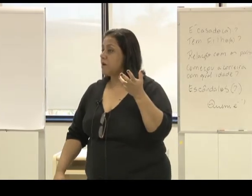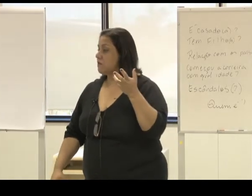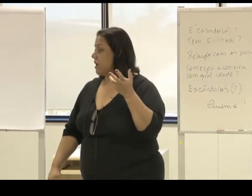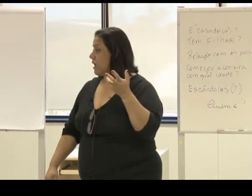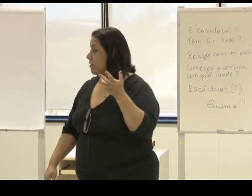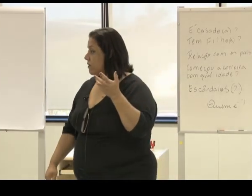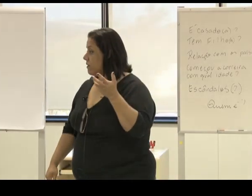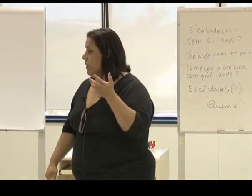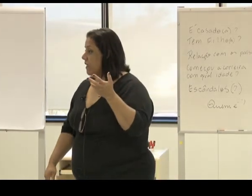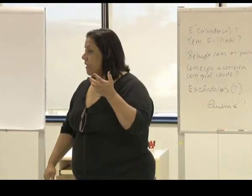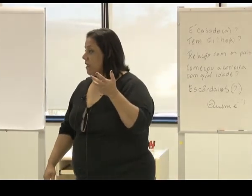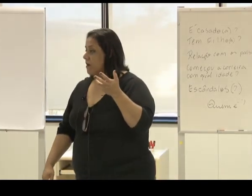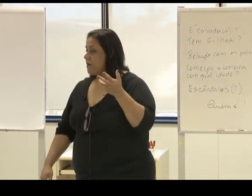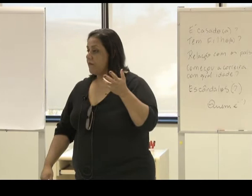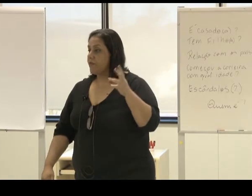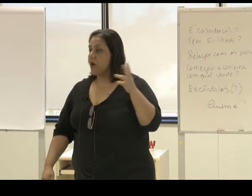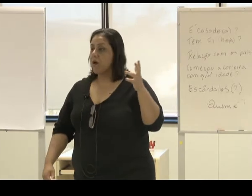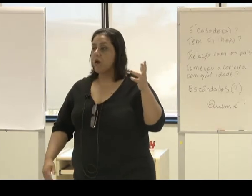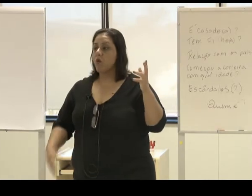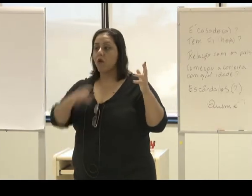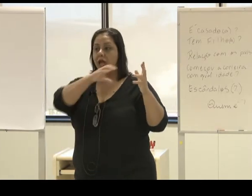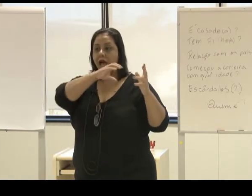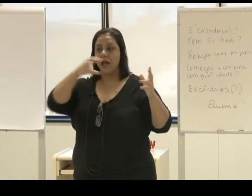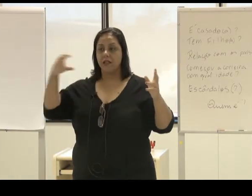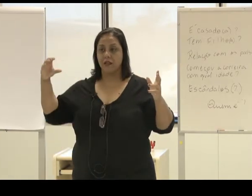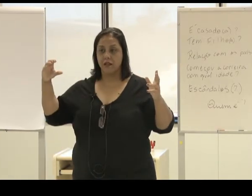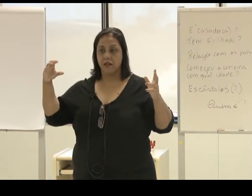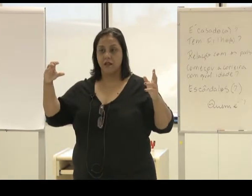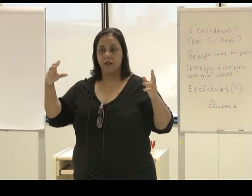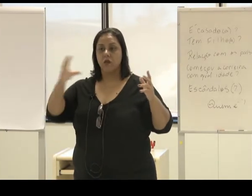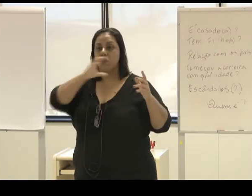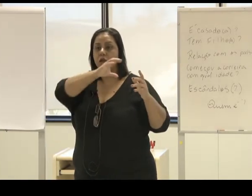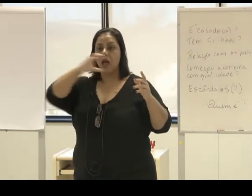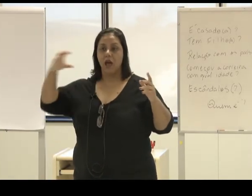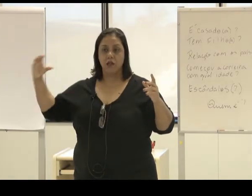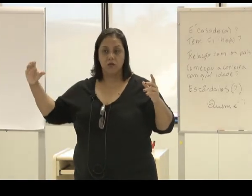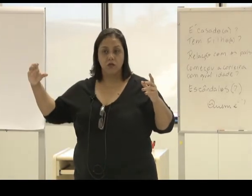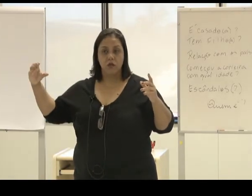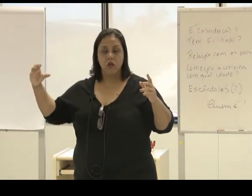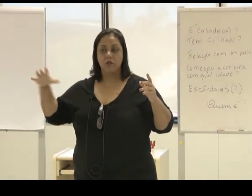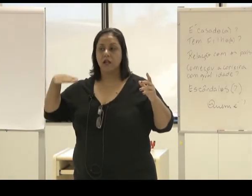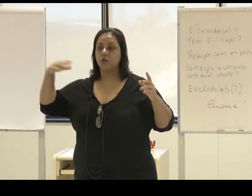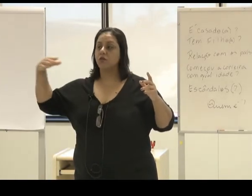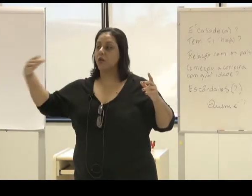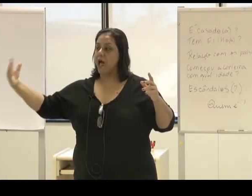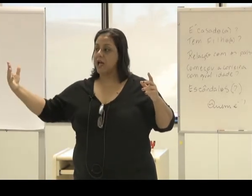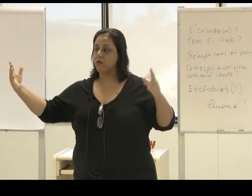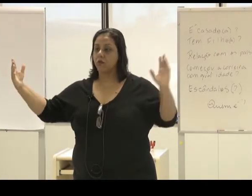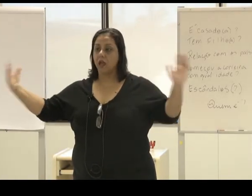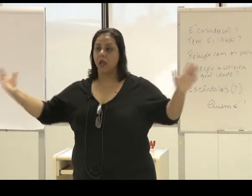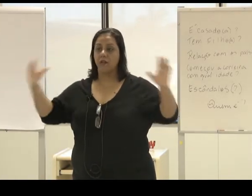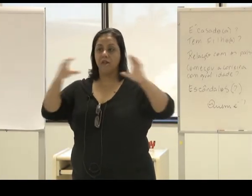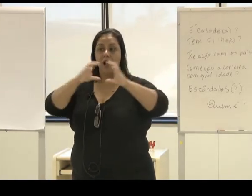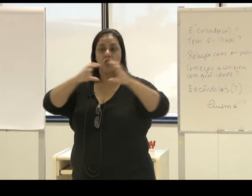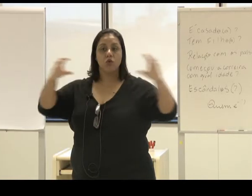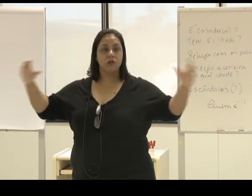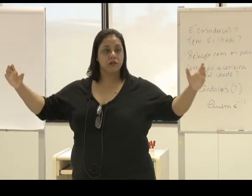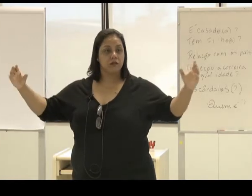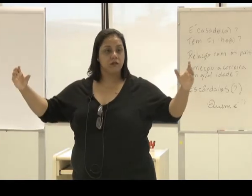velho. Então, cunhada, cunhado, está tudo do lado do quê? Da cruz.